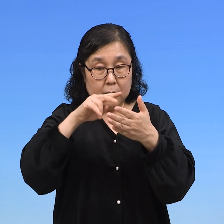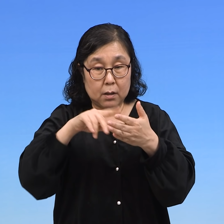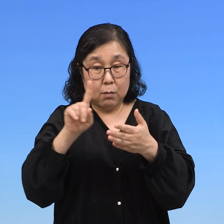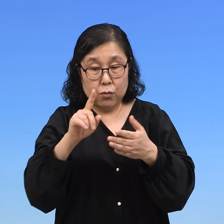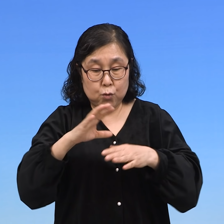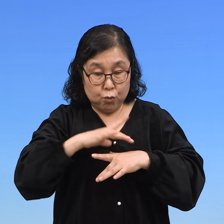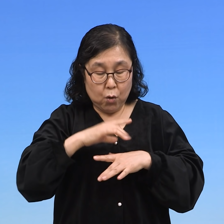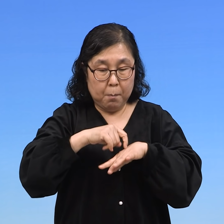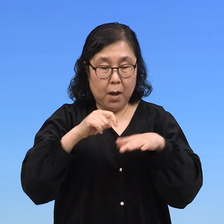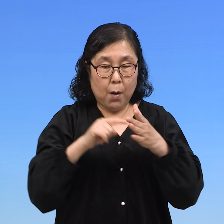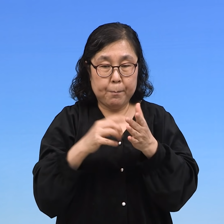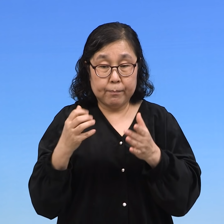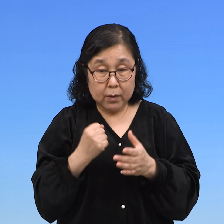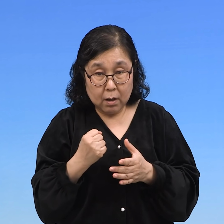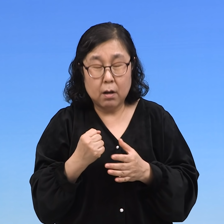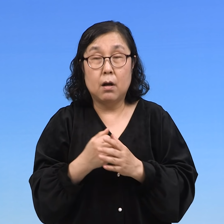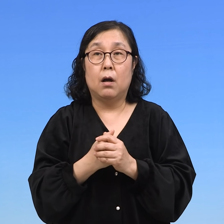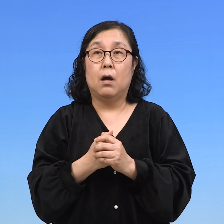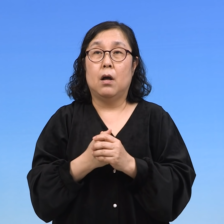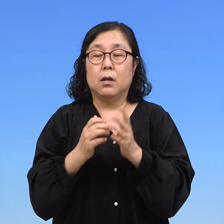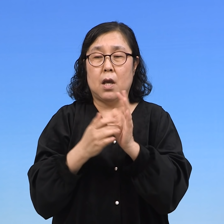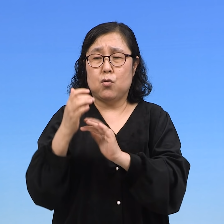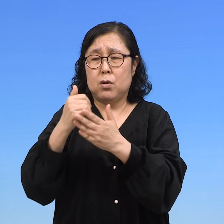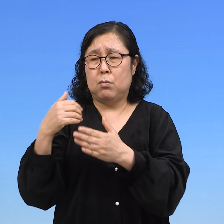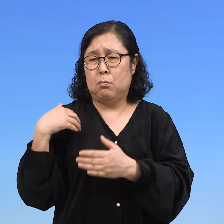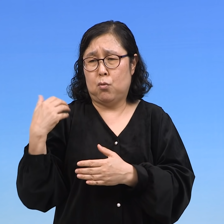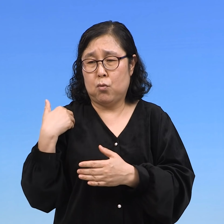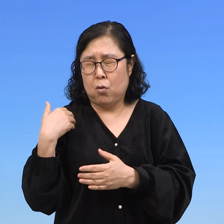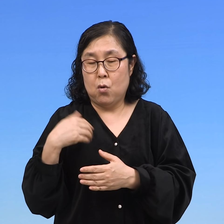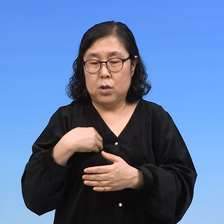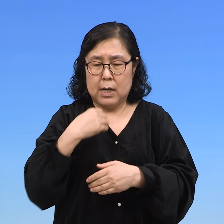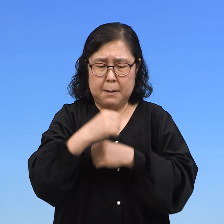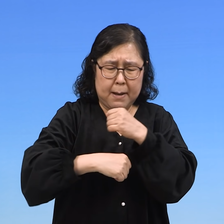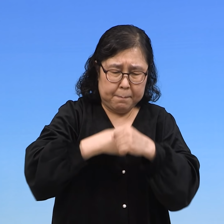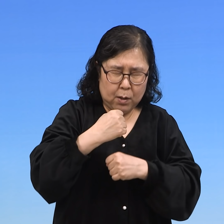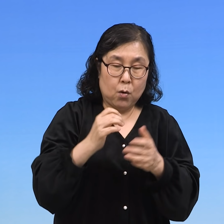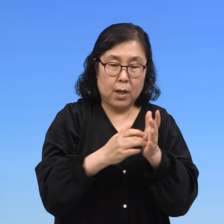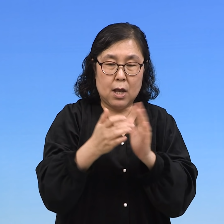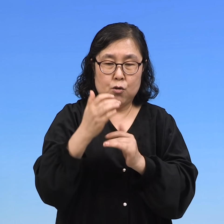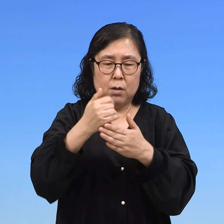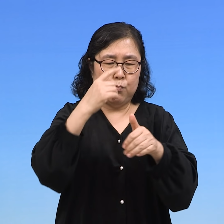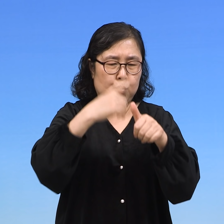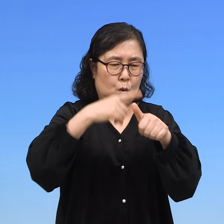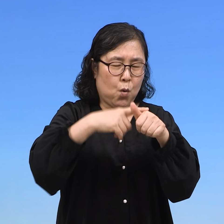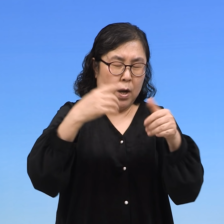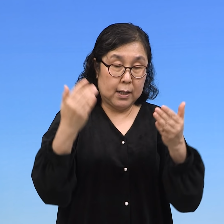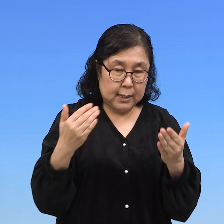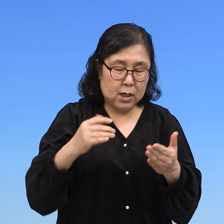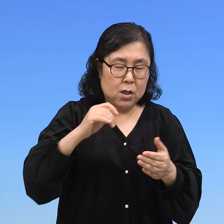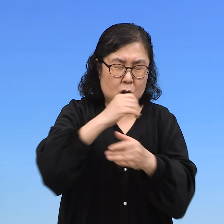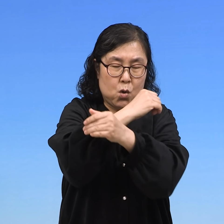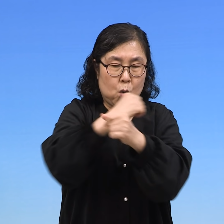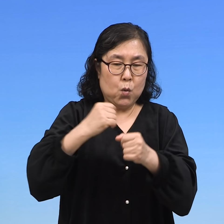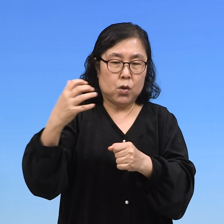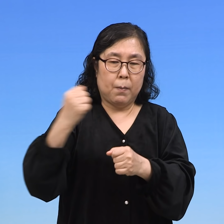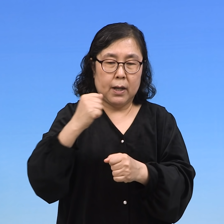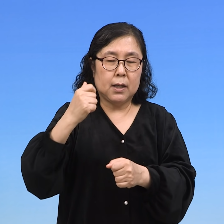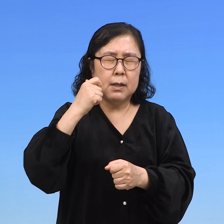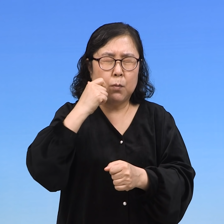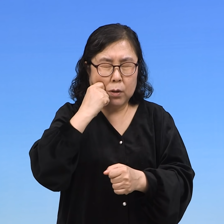됩니까? 예수 그리스도를 알지도 못하면서 제멋대로 주님을 폄하하는 일은 이게 용서받기 어려울 정도로